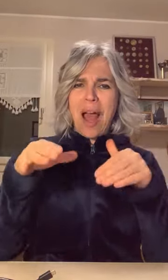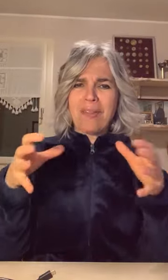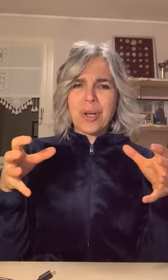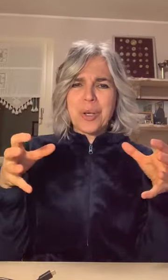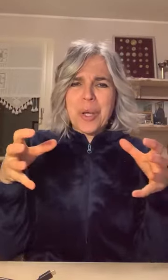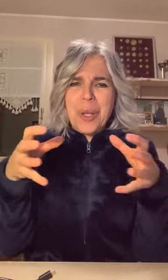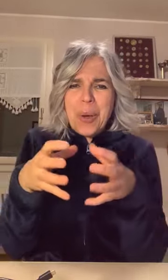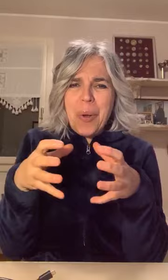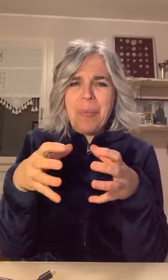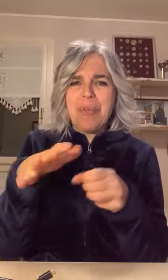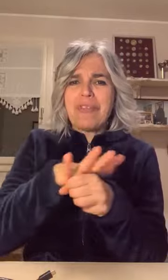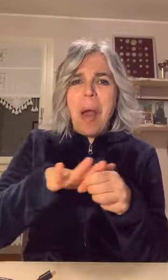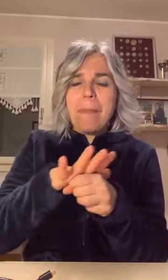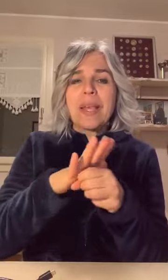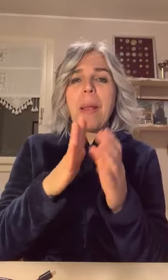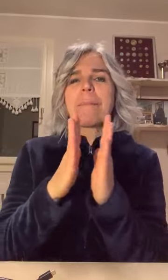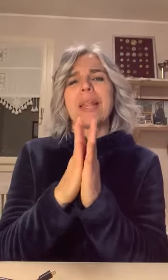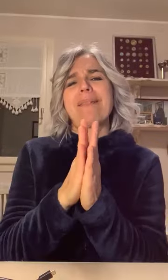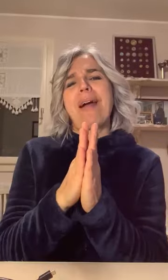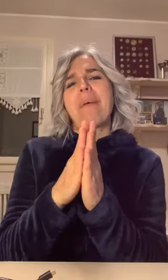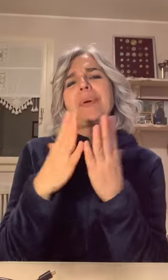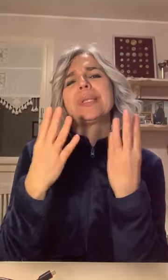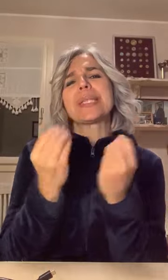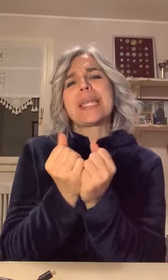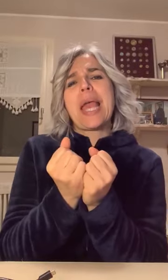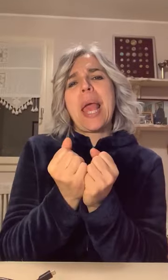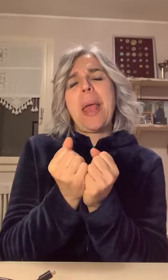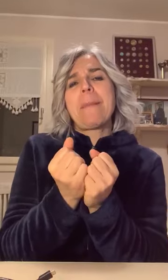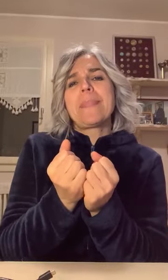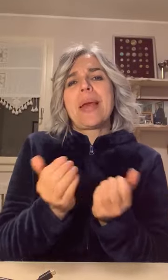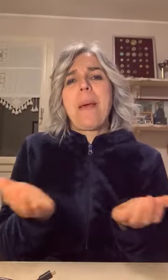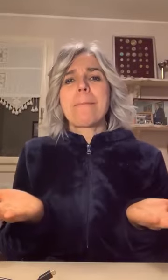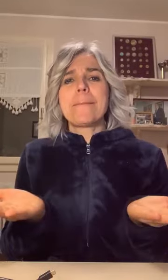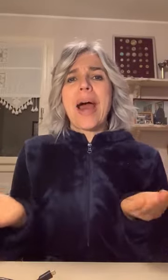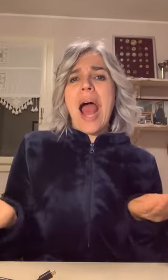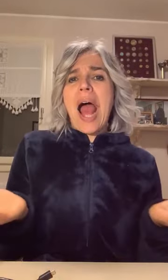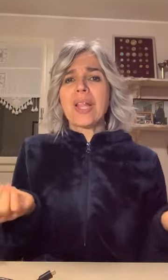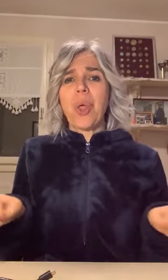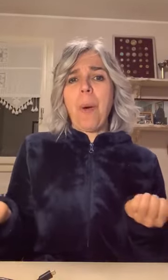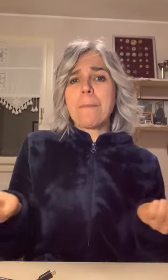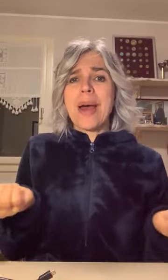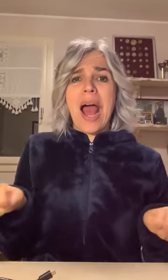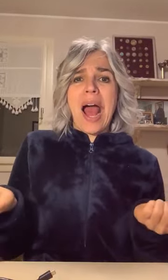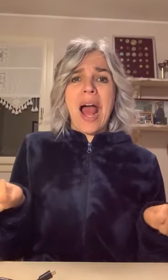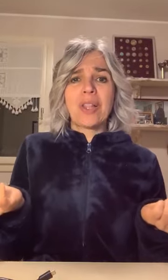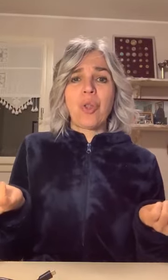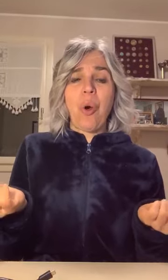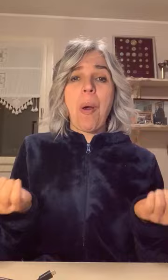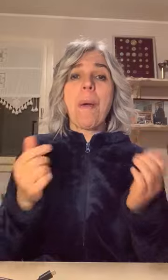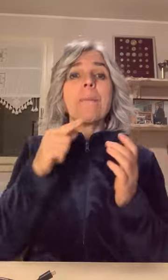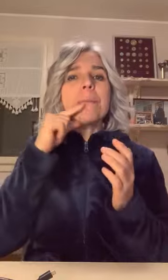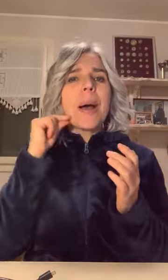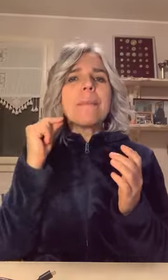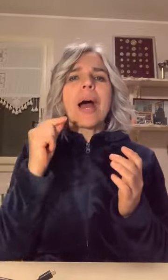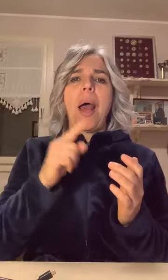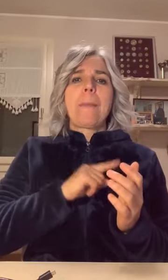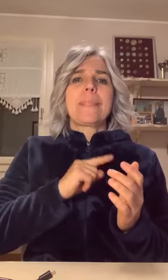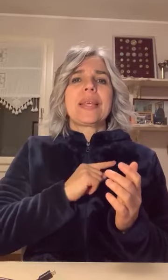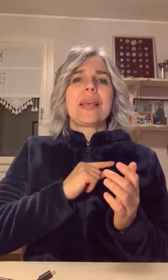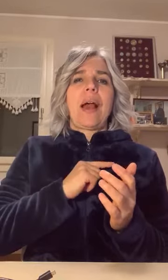pregavamo insieme, ci prendevamo per mano e mio papà era quello che poi poteva alzare una preghiera e poteva dire